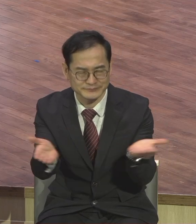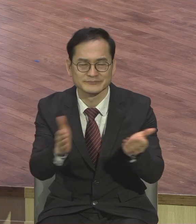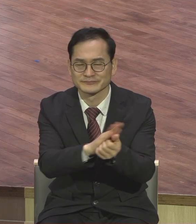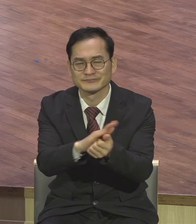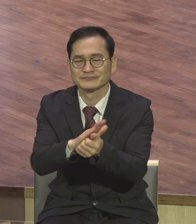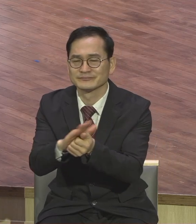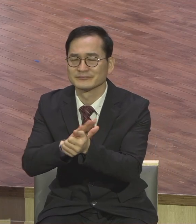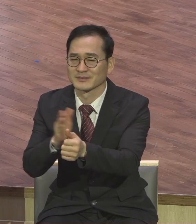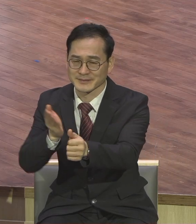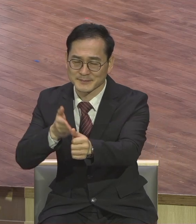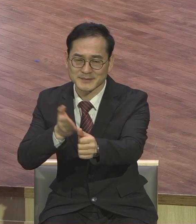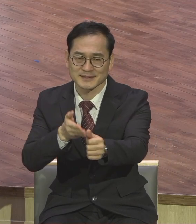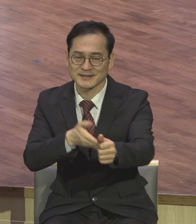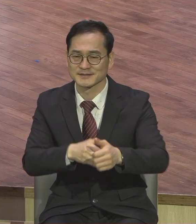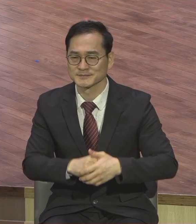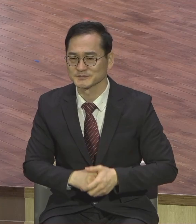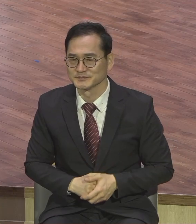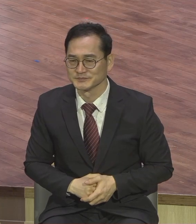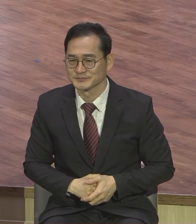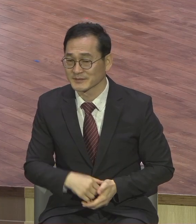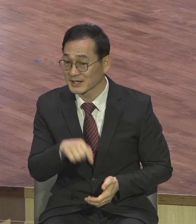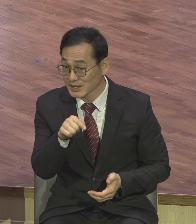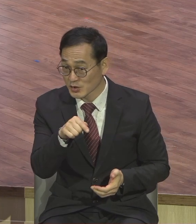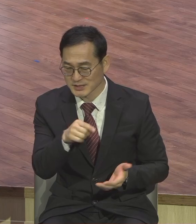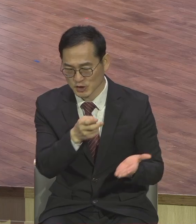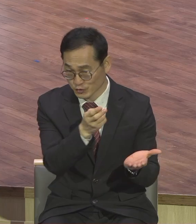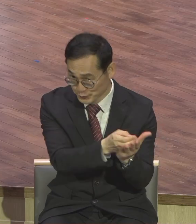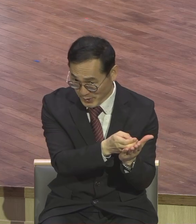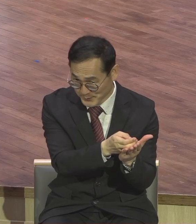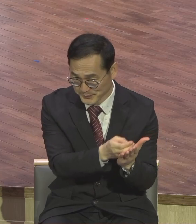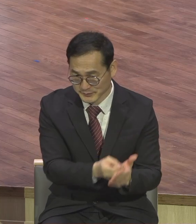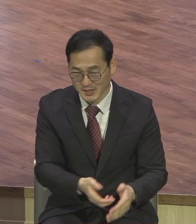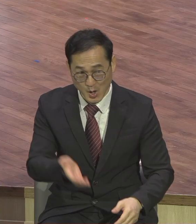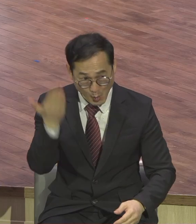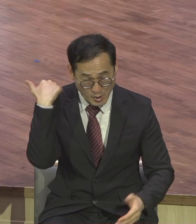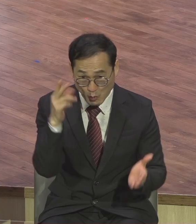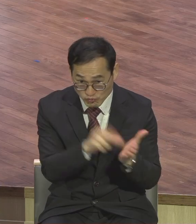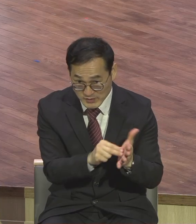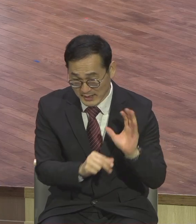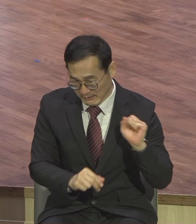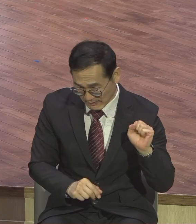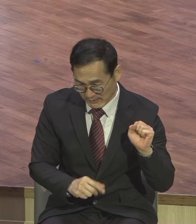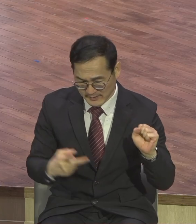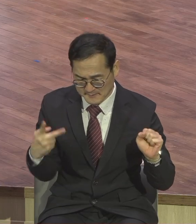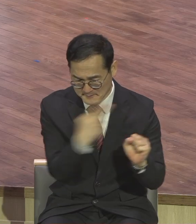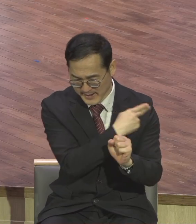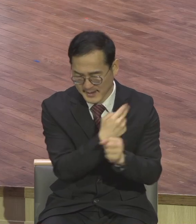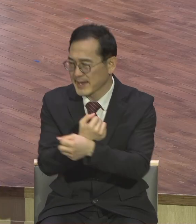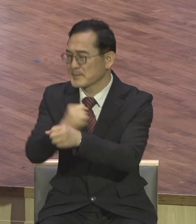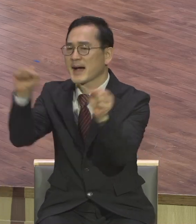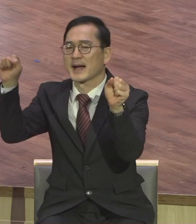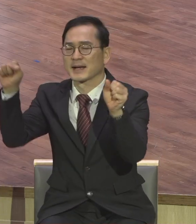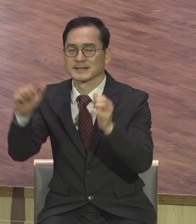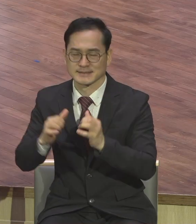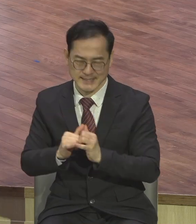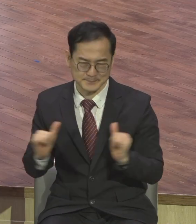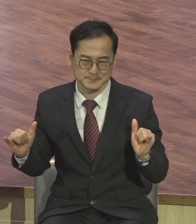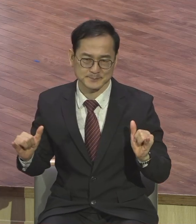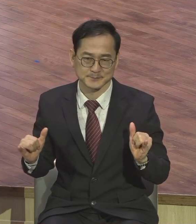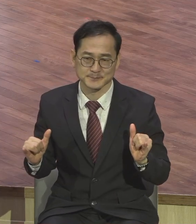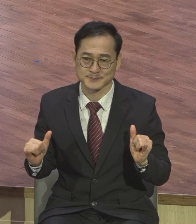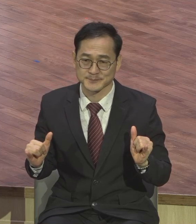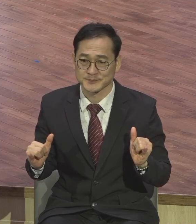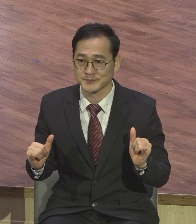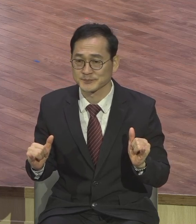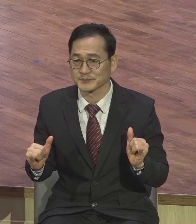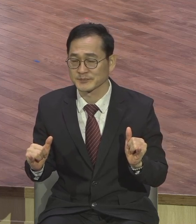이것이 율법으로부터 과거의 문제로부터 완전 해방된 성숙한 자유인의